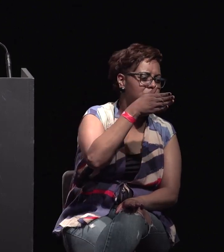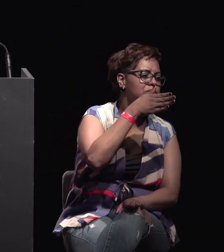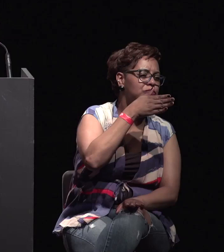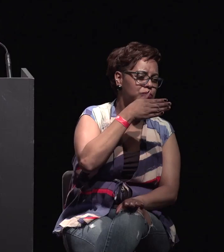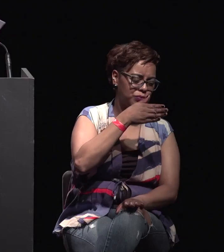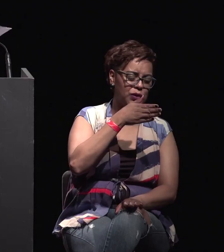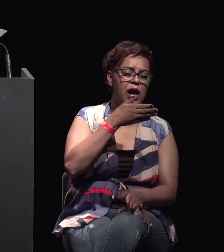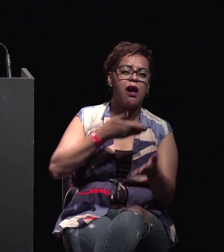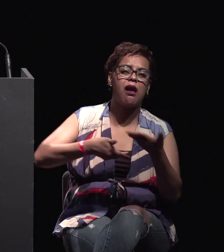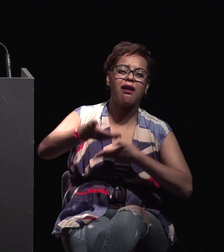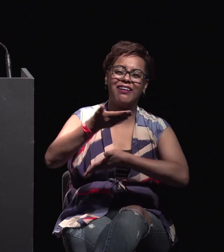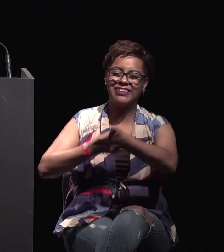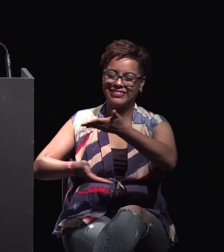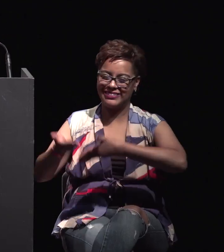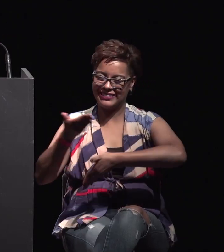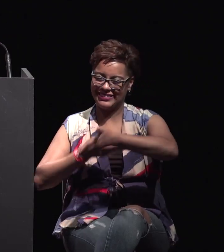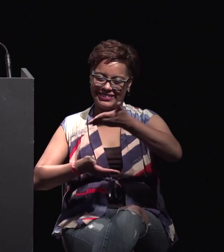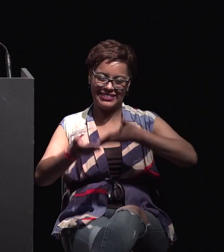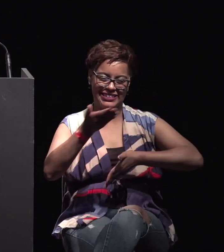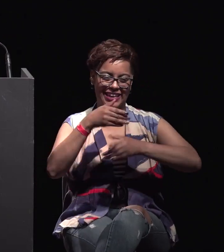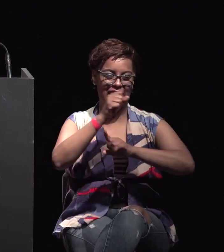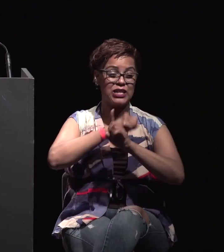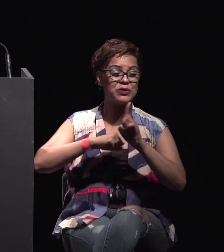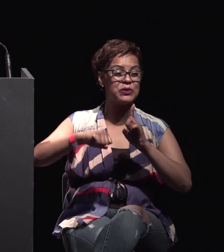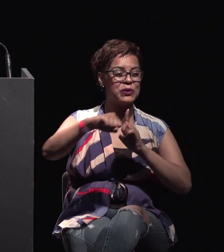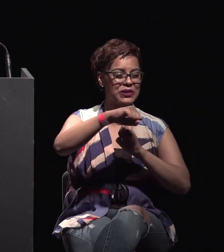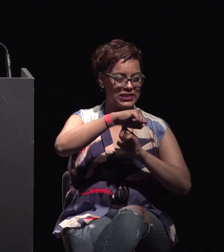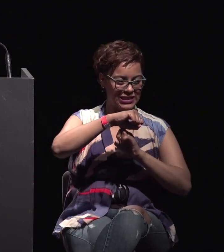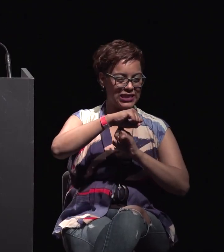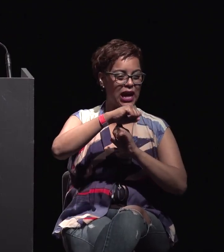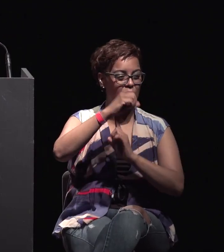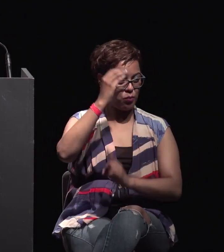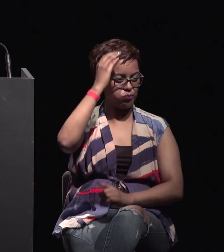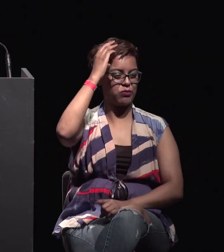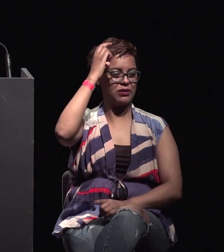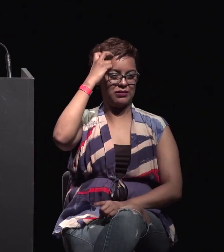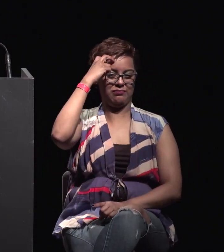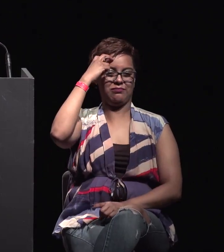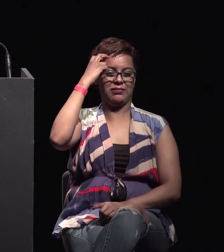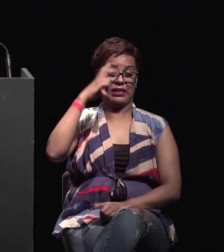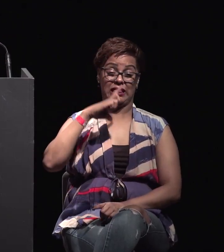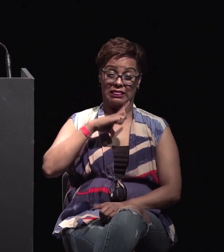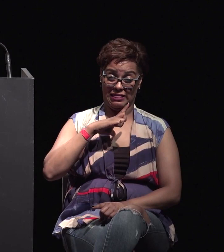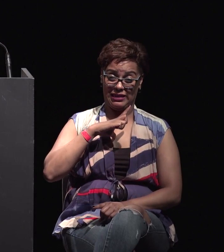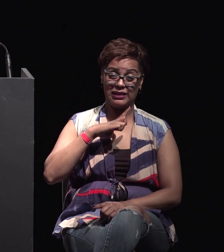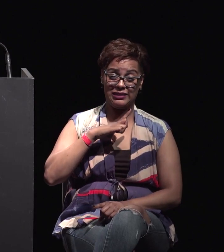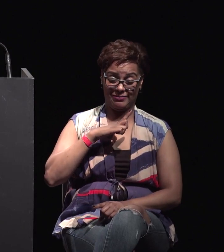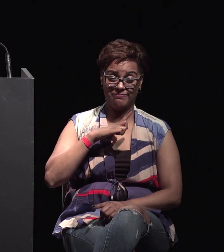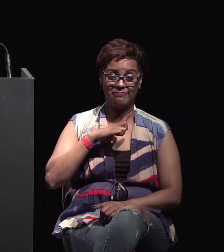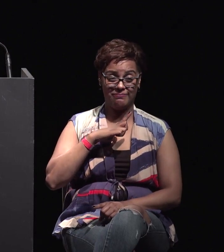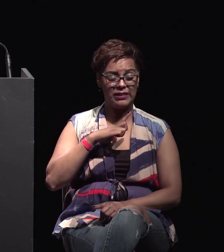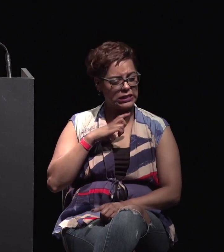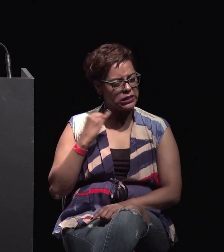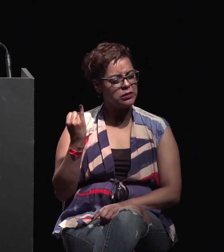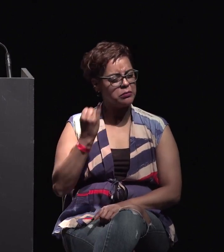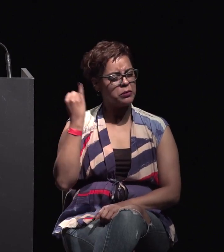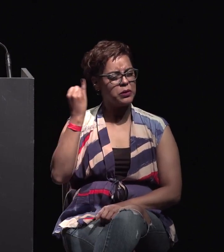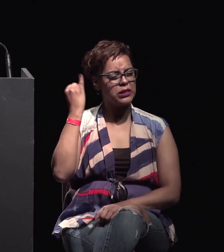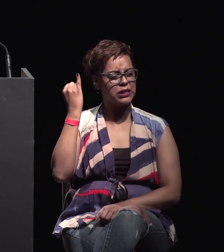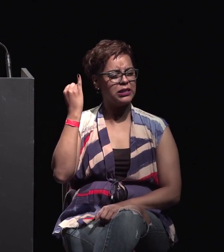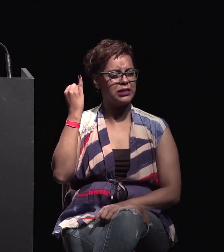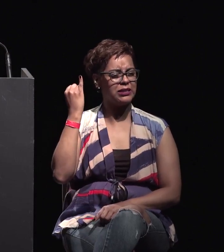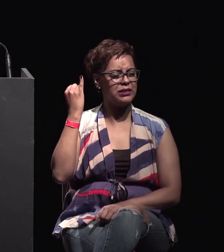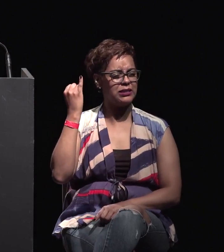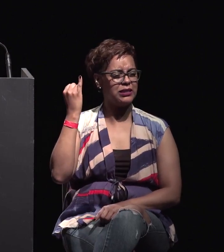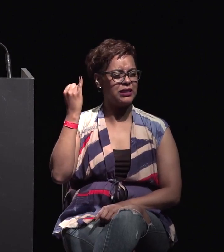de interação social e intelectual. Me parece que é algo importante